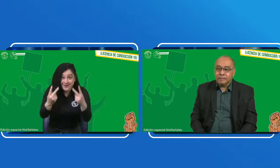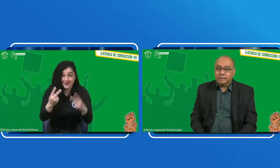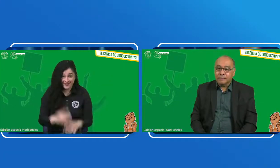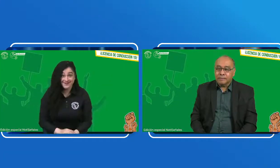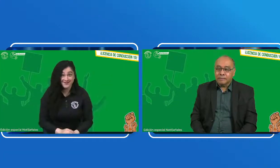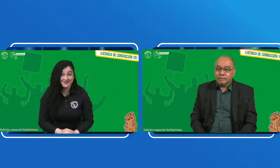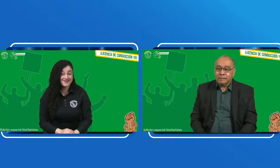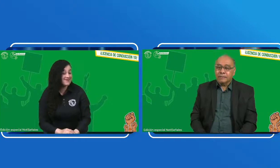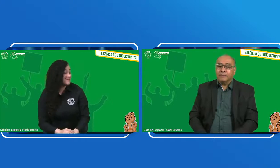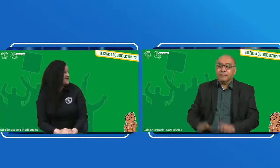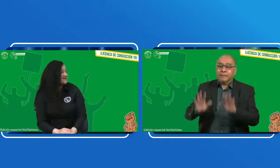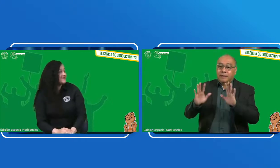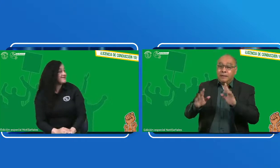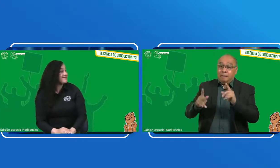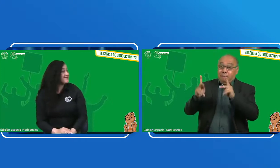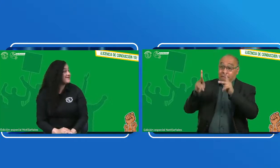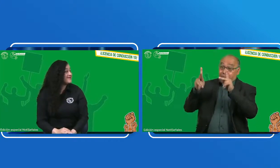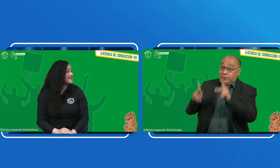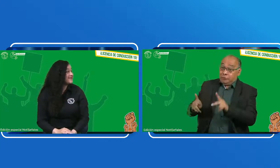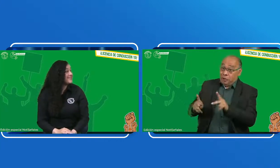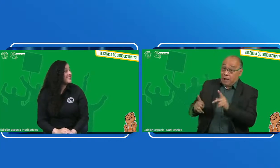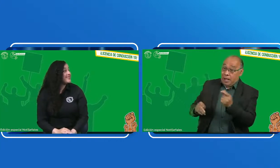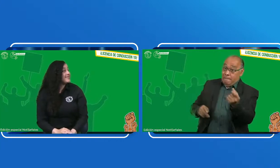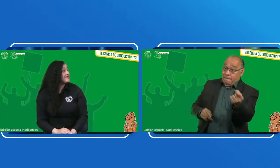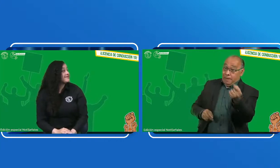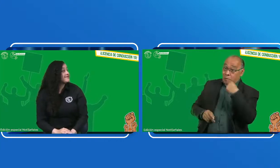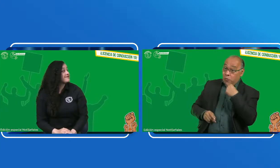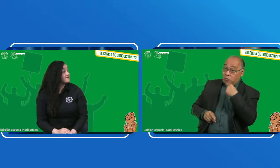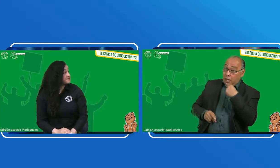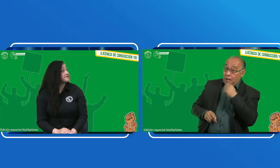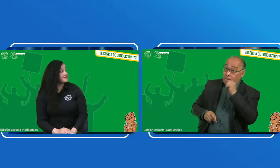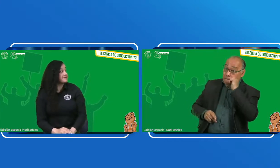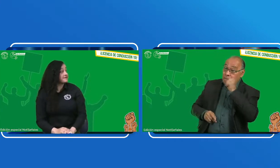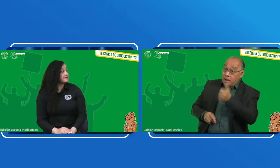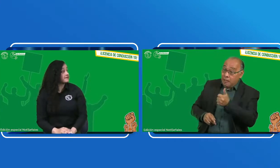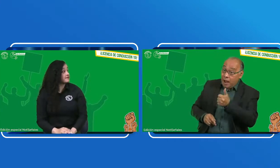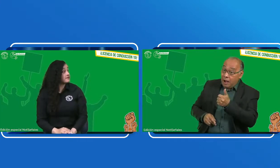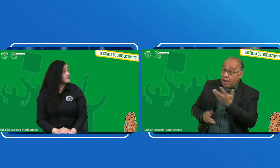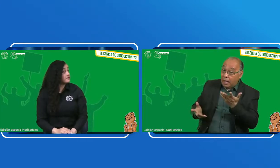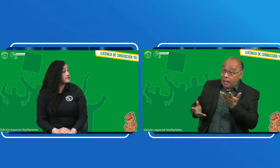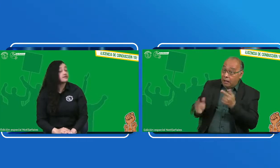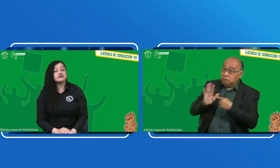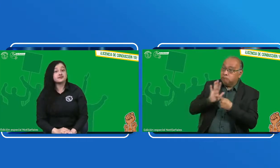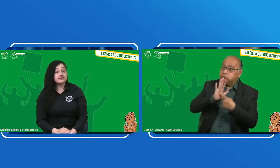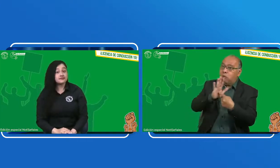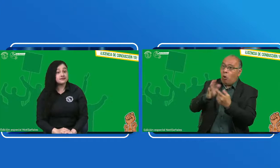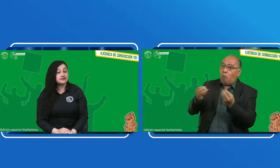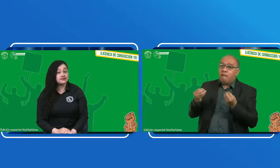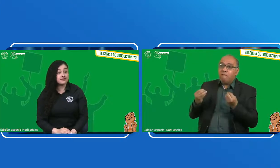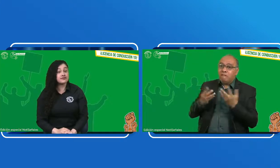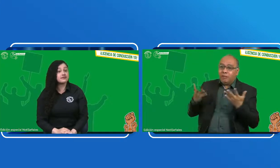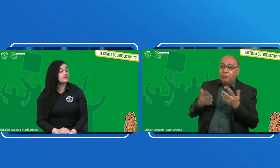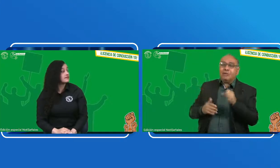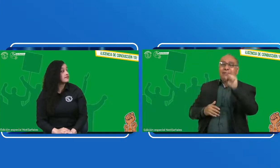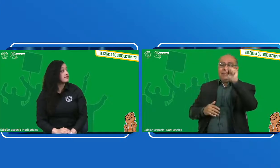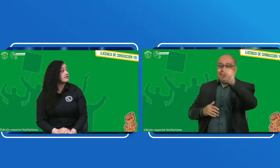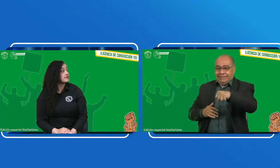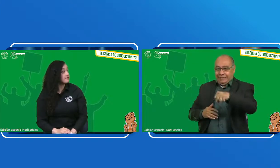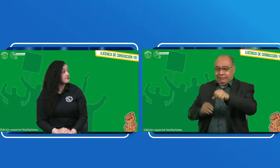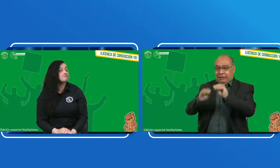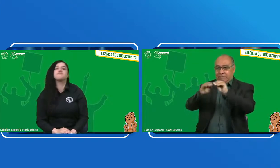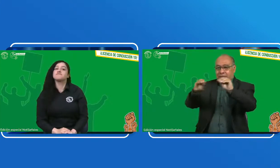ir a hacer este plantón. Entonces nos vemos mañana. Y otra cosa más, nos están preguntando